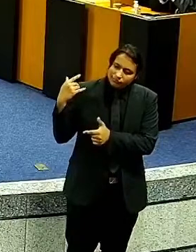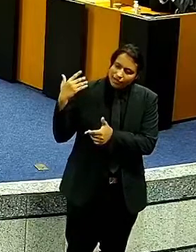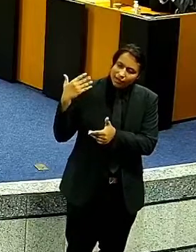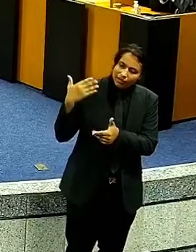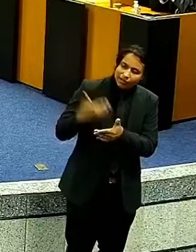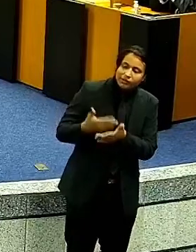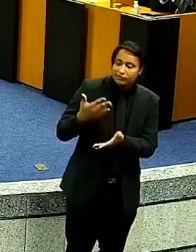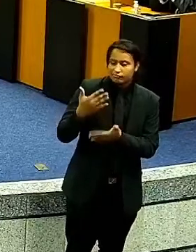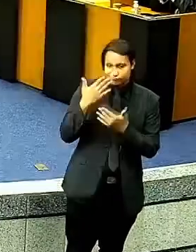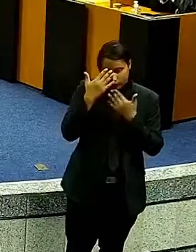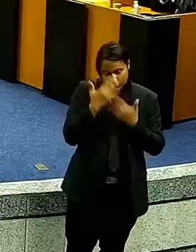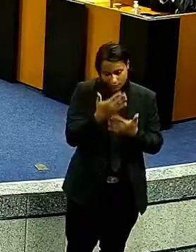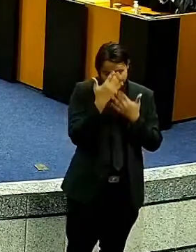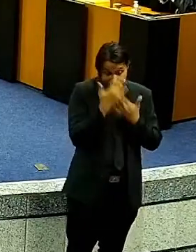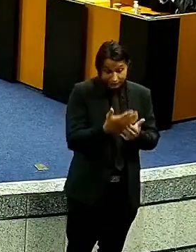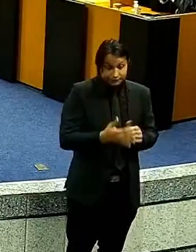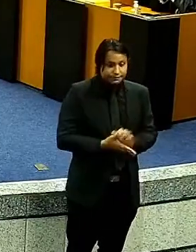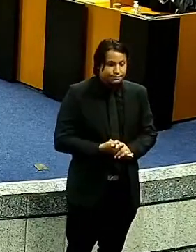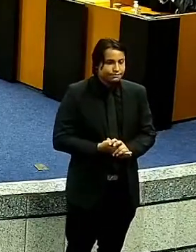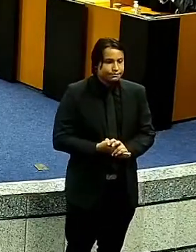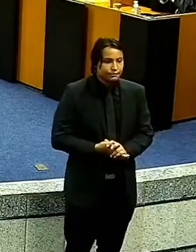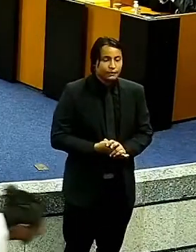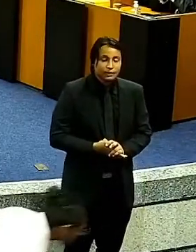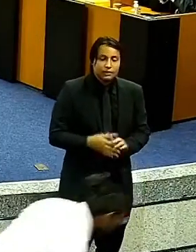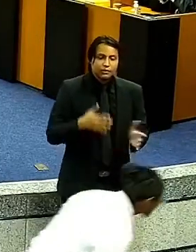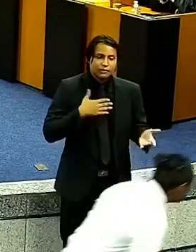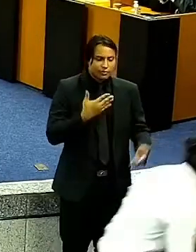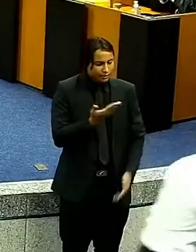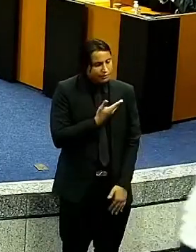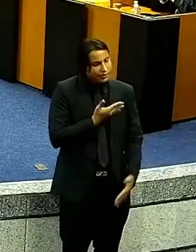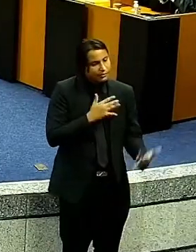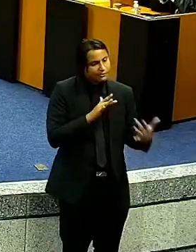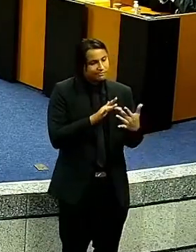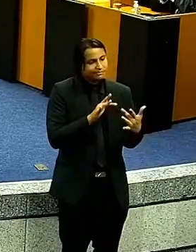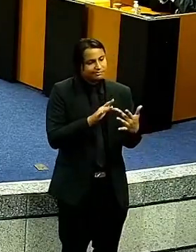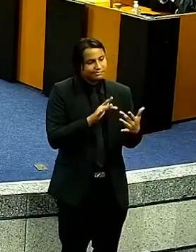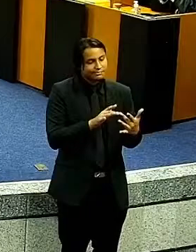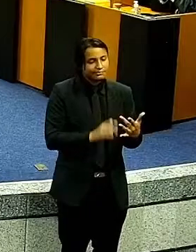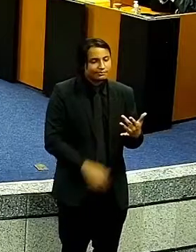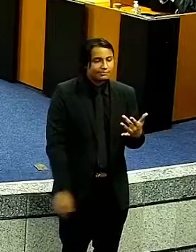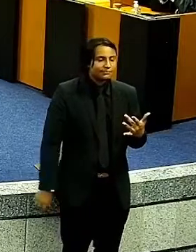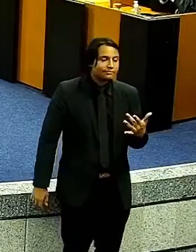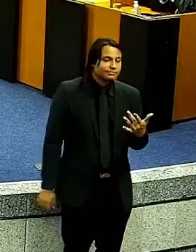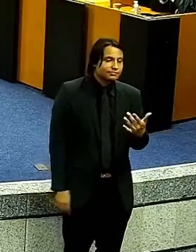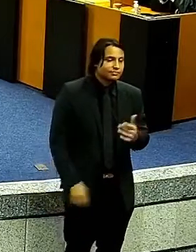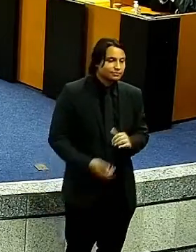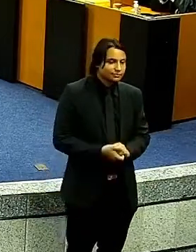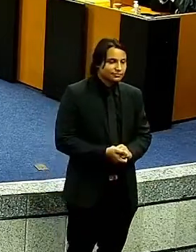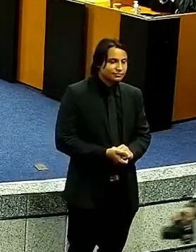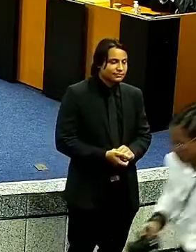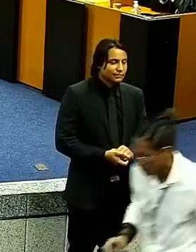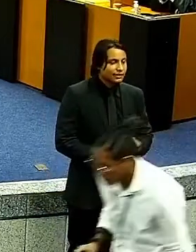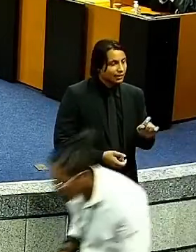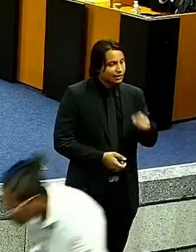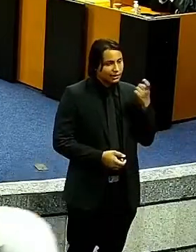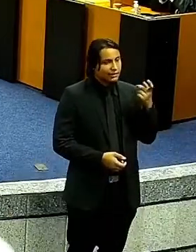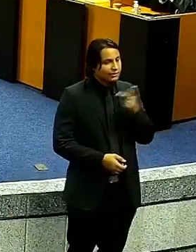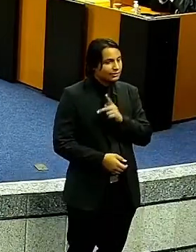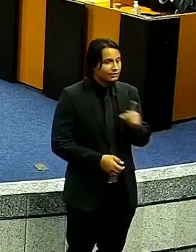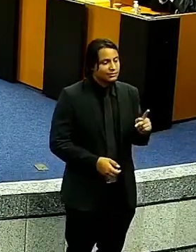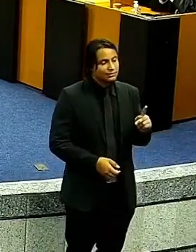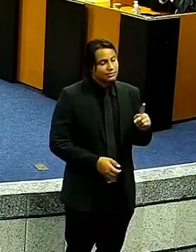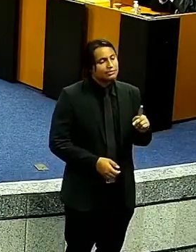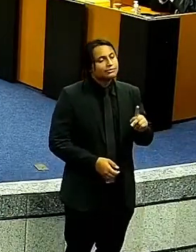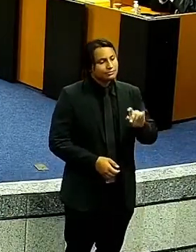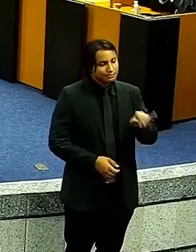sua presença também meu dileto amigo eh ex-presidente Desembargador